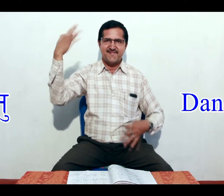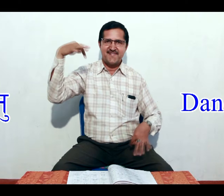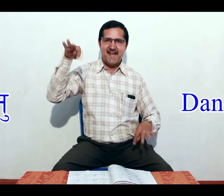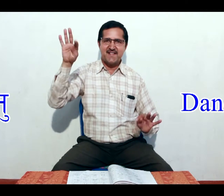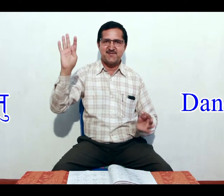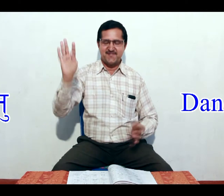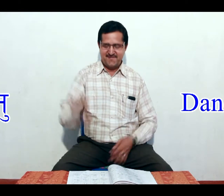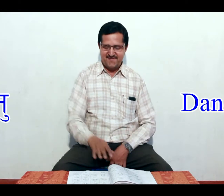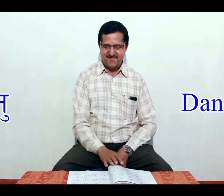नाच्नु,